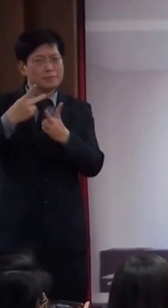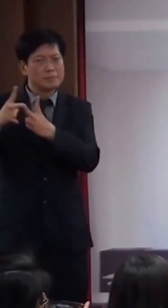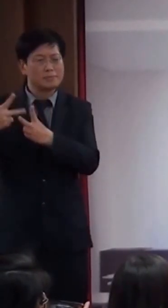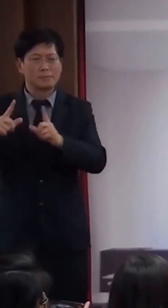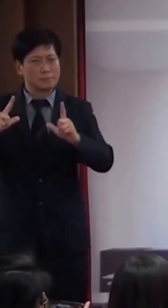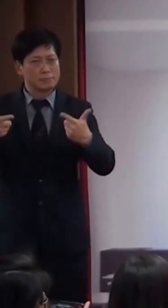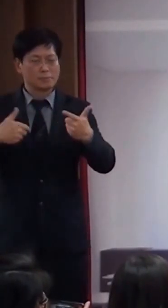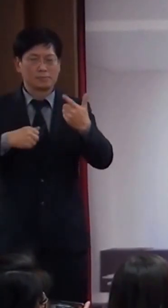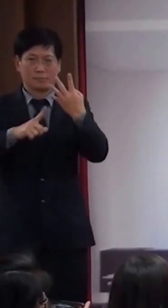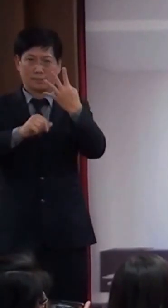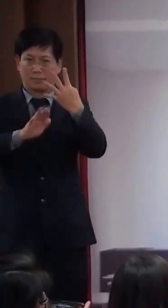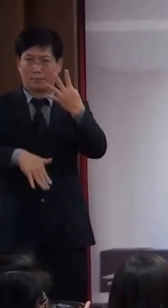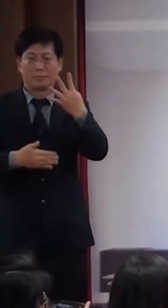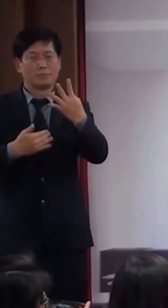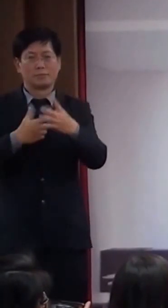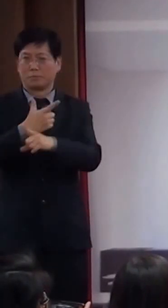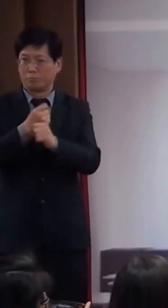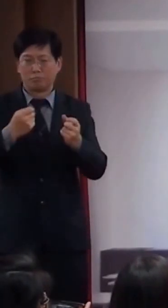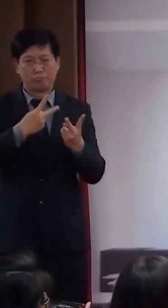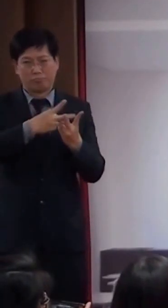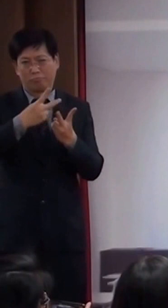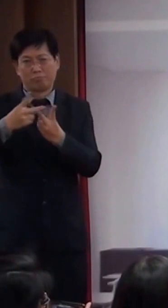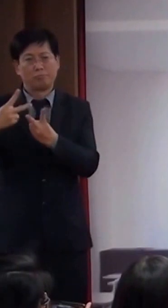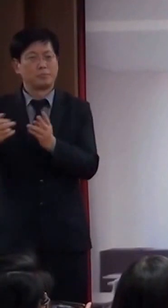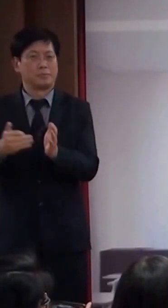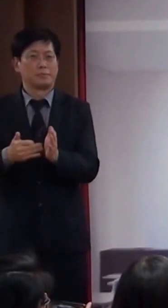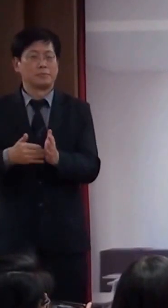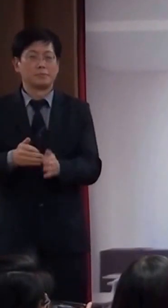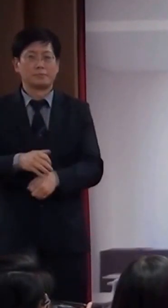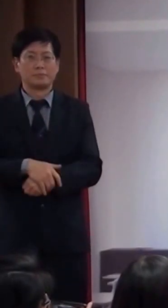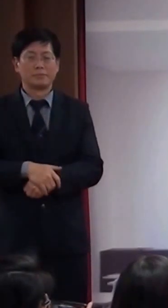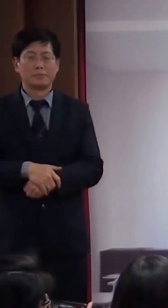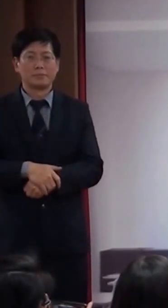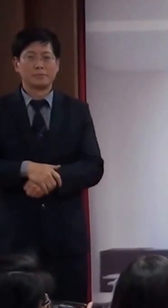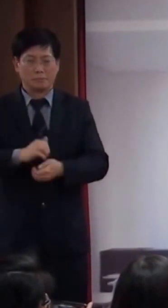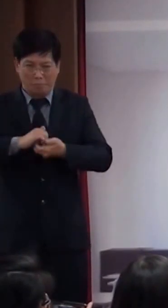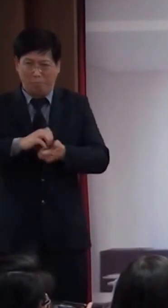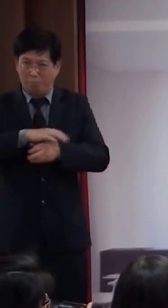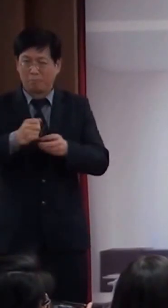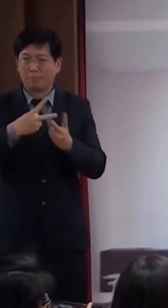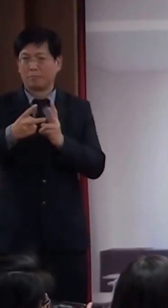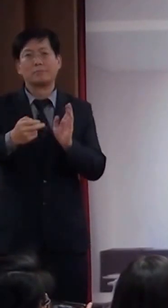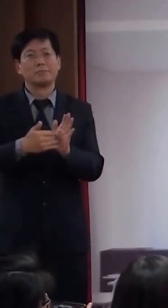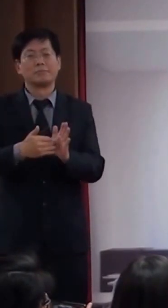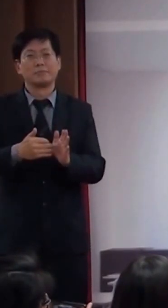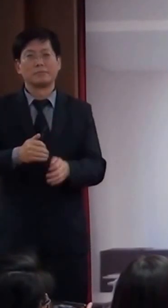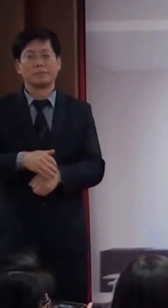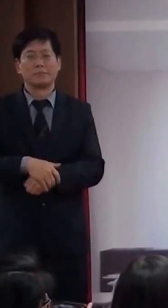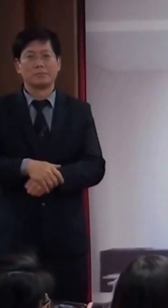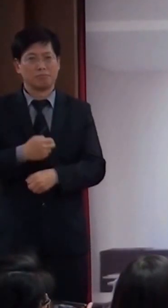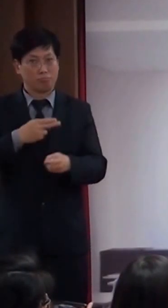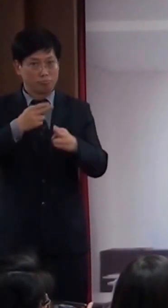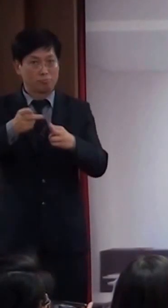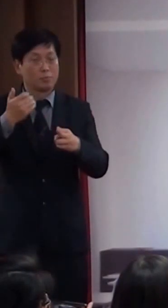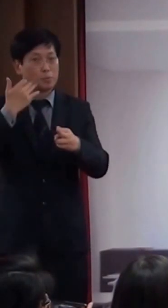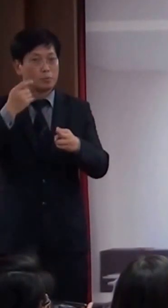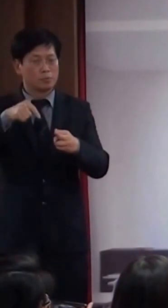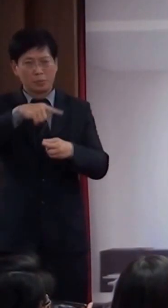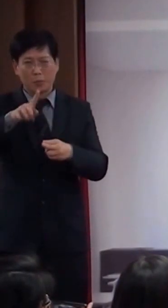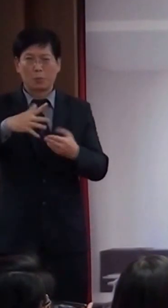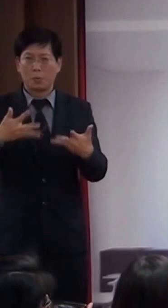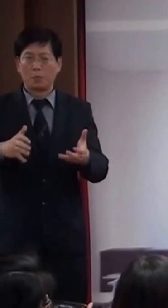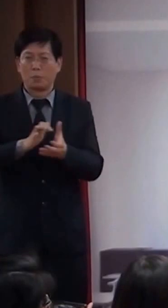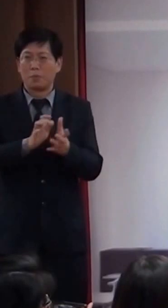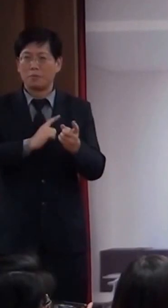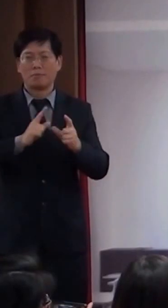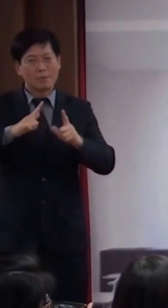概在4月底以前一定会到我们纳税人的手上。好，一定，我相信在这里很多朋